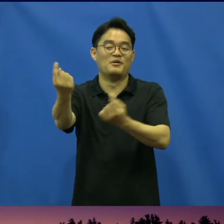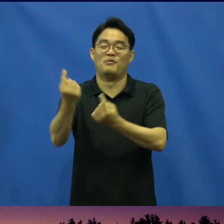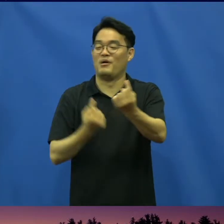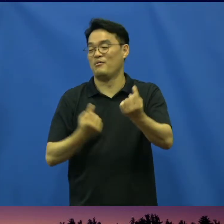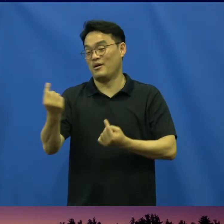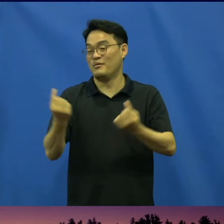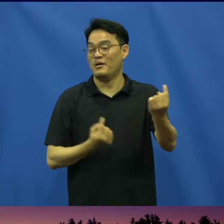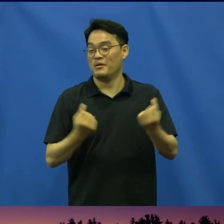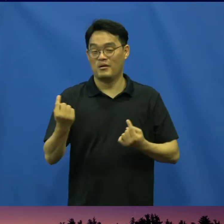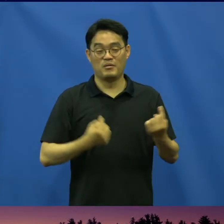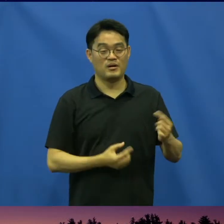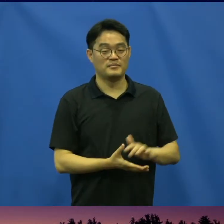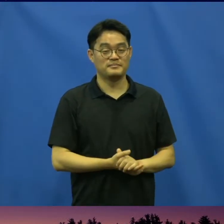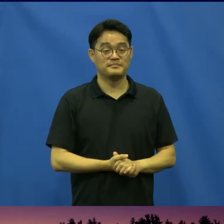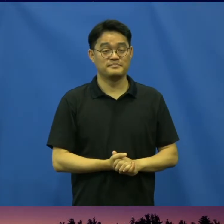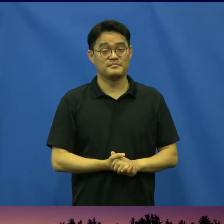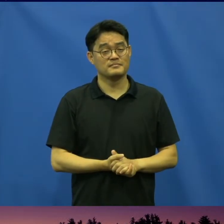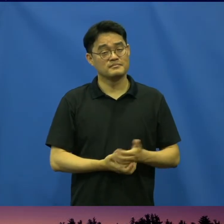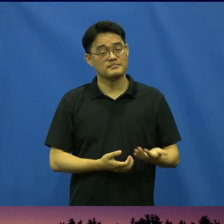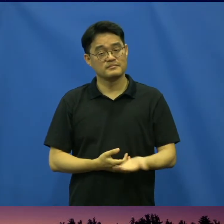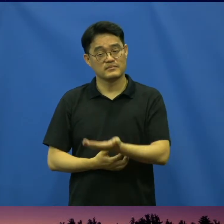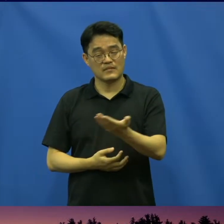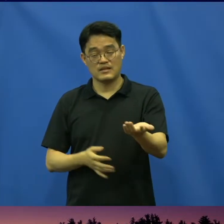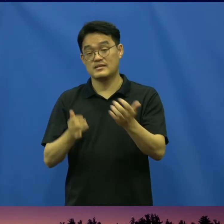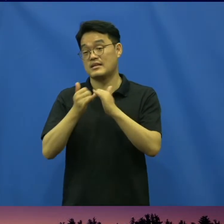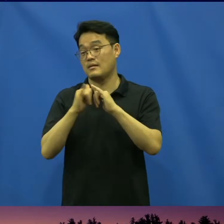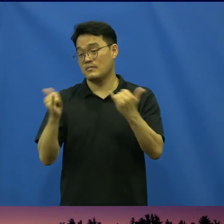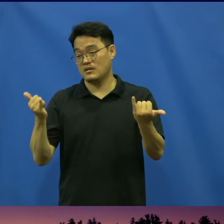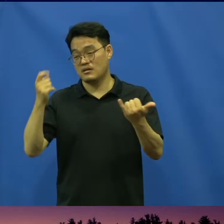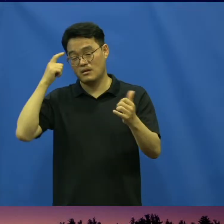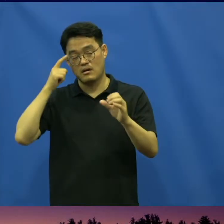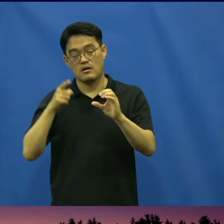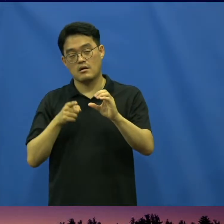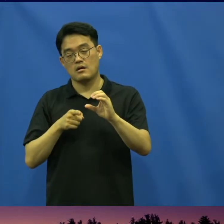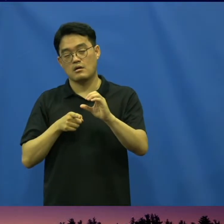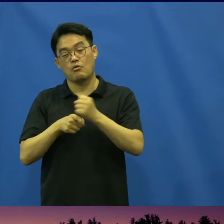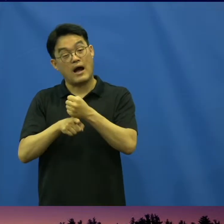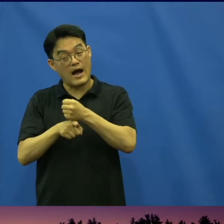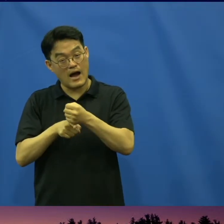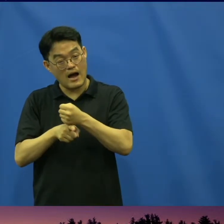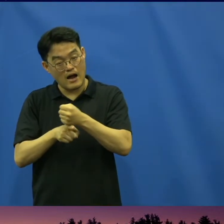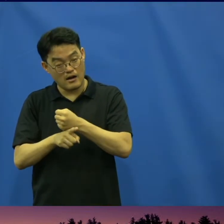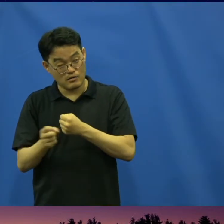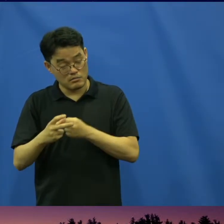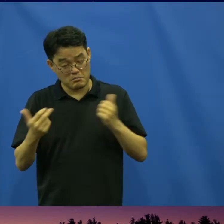여러분 오늘날 인간이 이루어낸 기술 문명 그저 대단하잖아요. 오늘날 자화자찬을 해요.